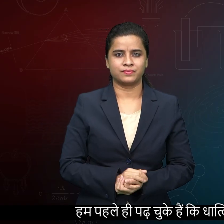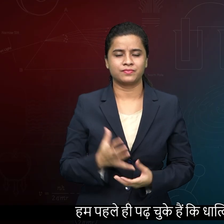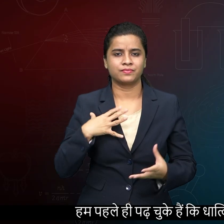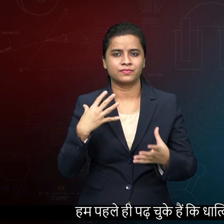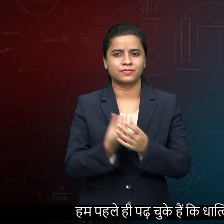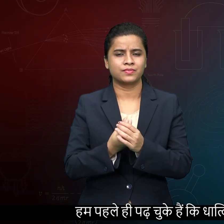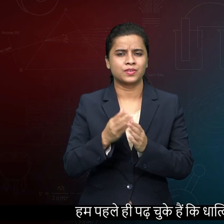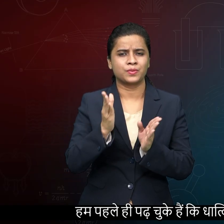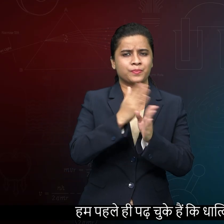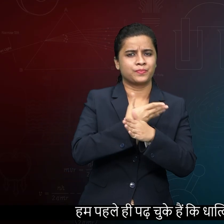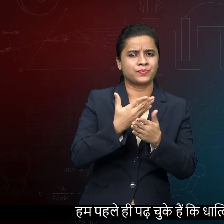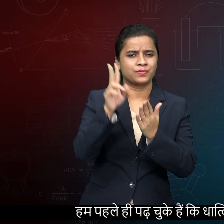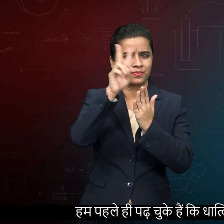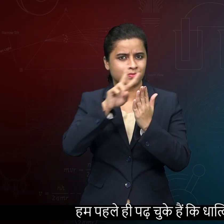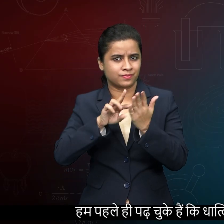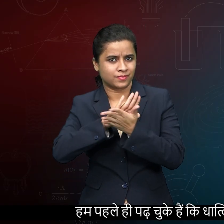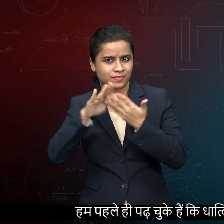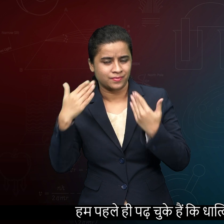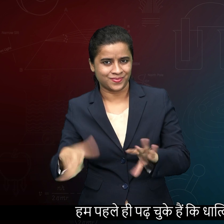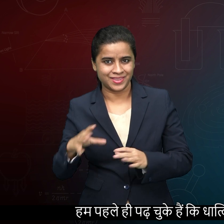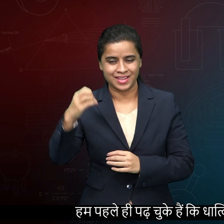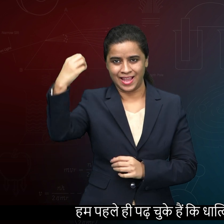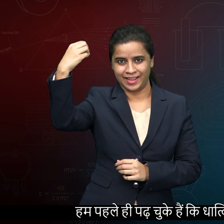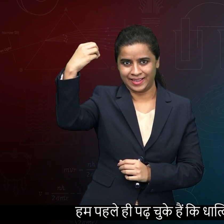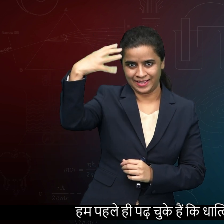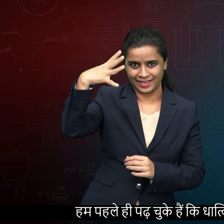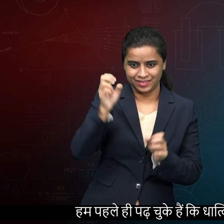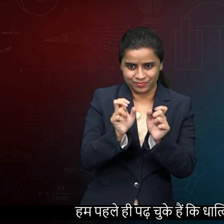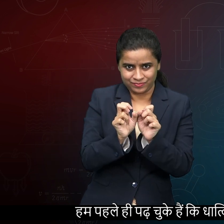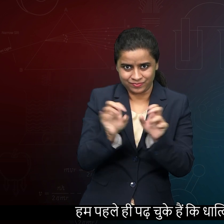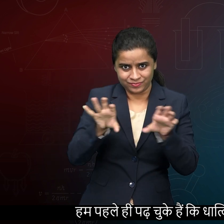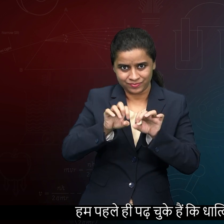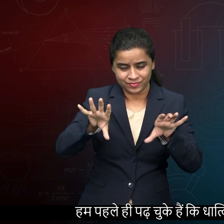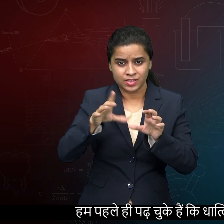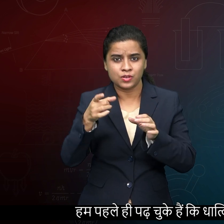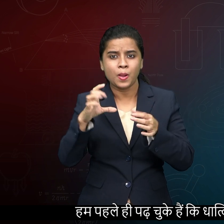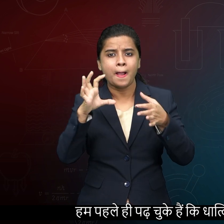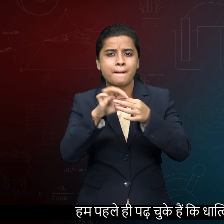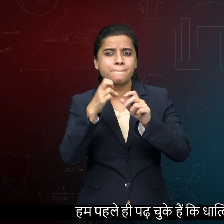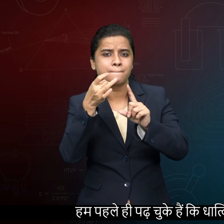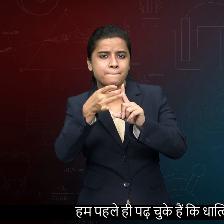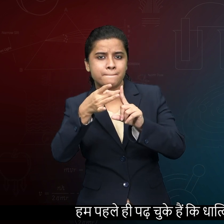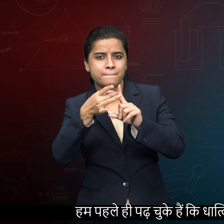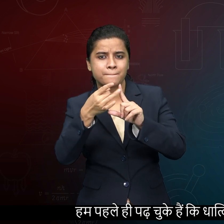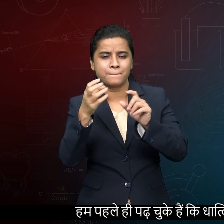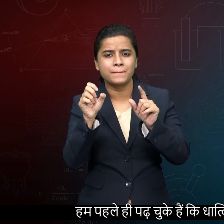हम पहले ही पढ़ चुके हैं कि धात्विक चालक द्वारा विद्युत धारा उसके चारों